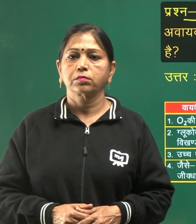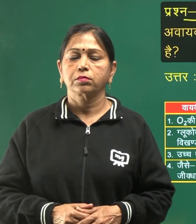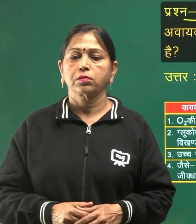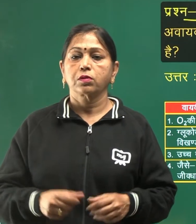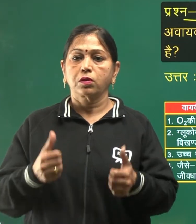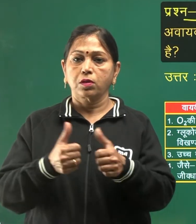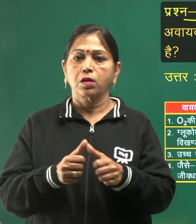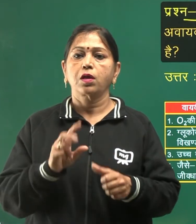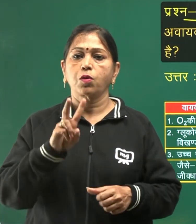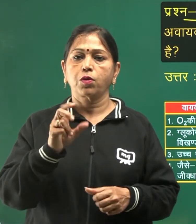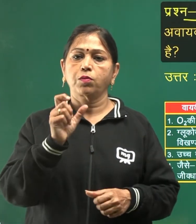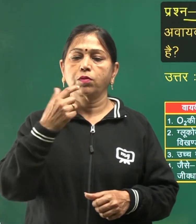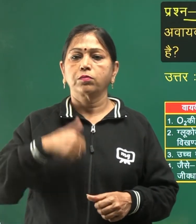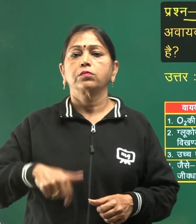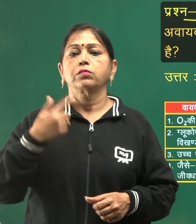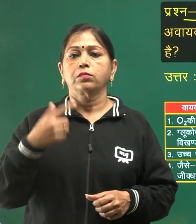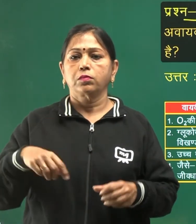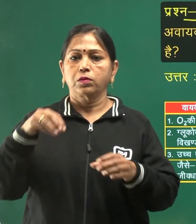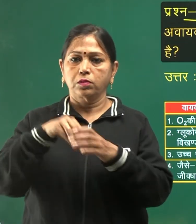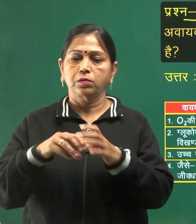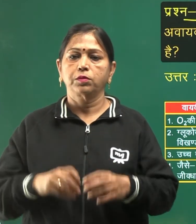अवायवीय श्वसन में